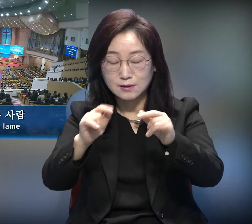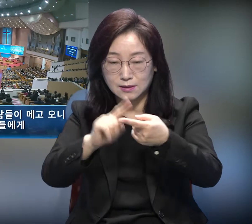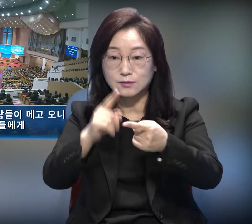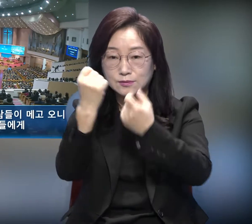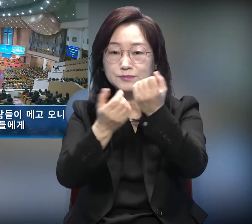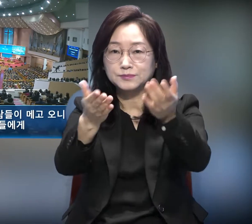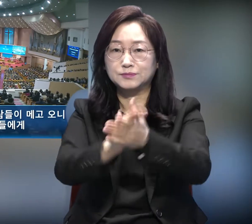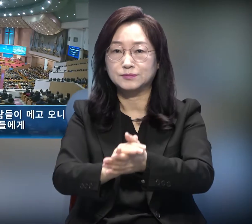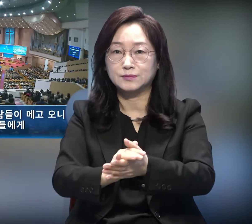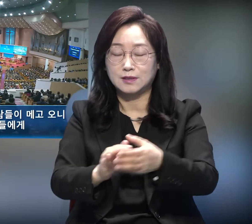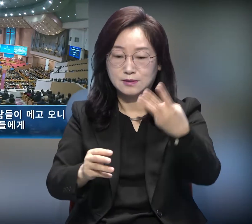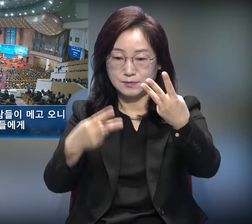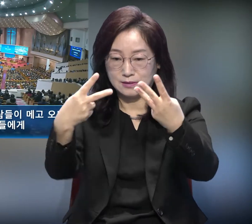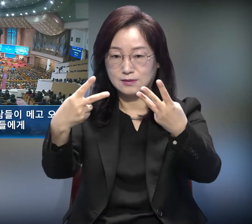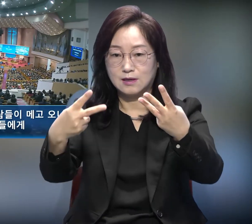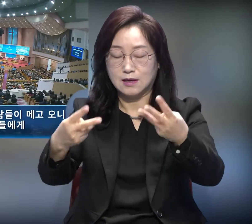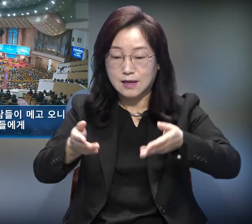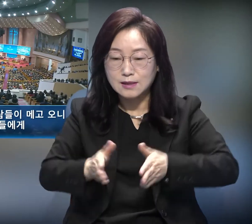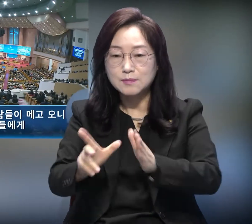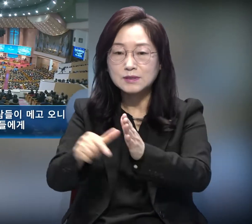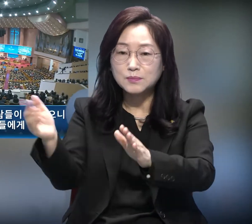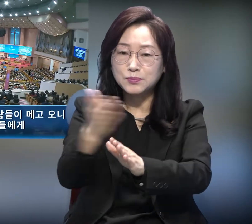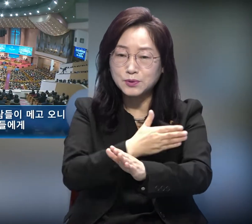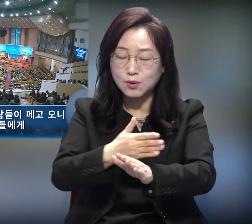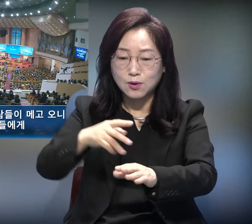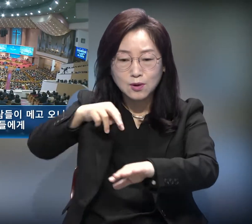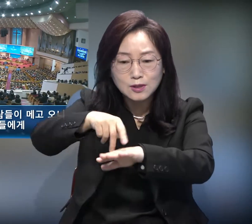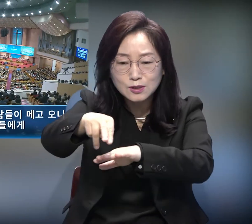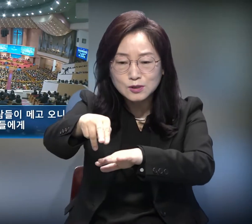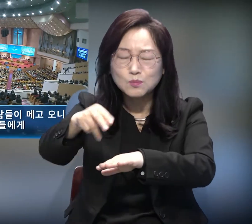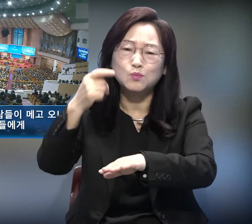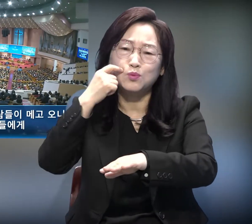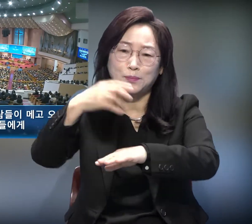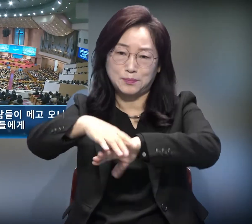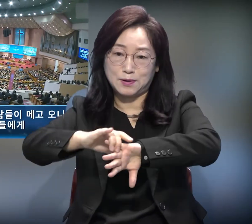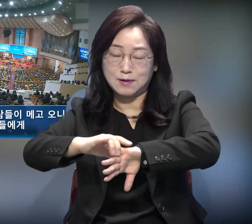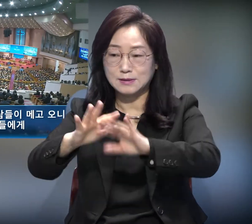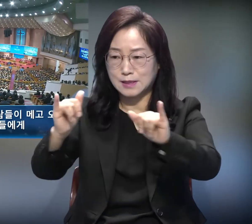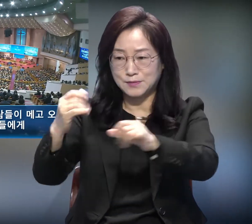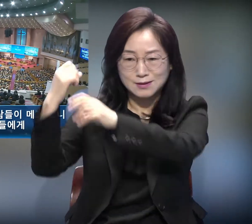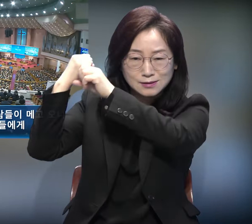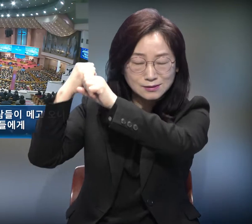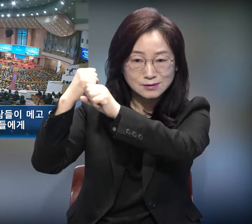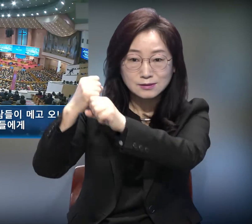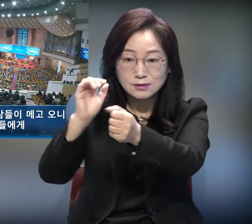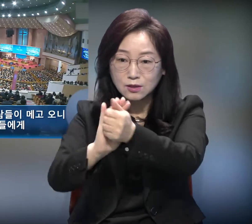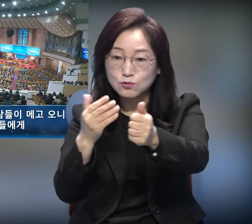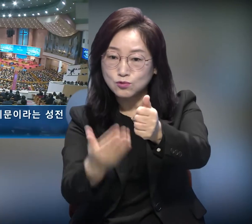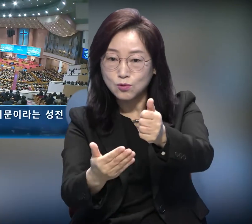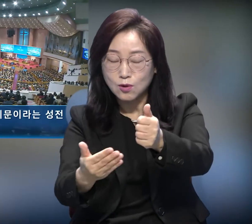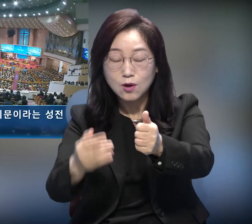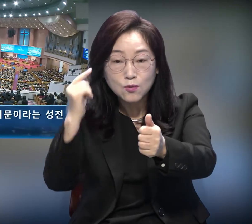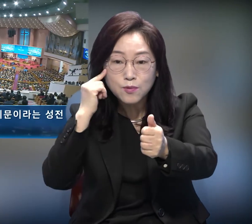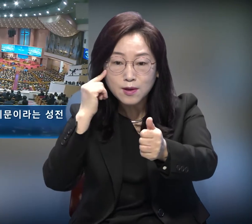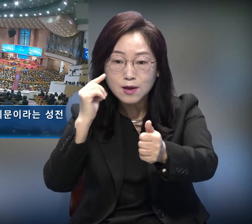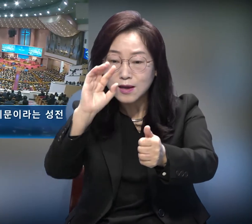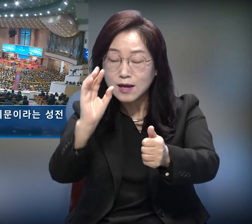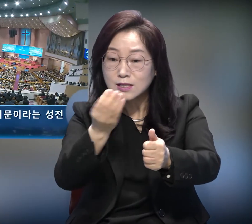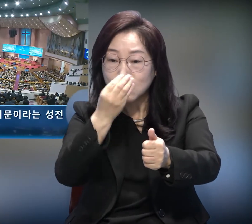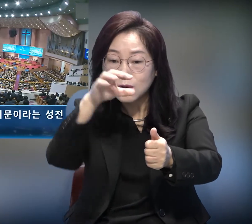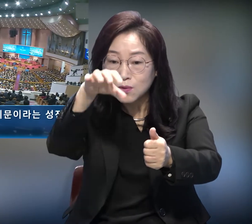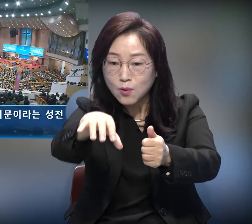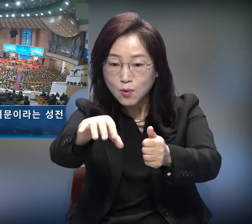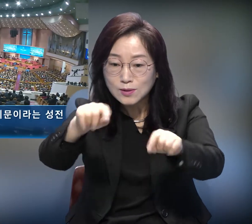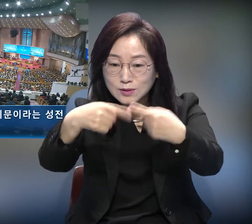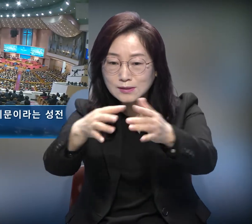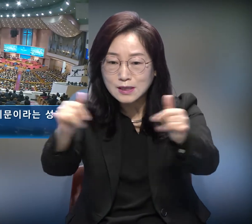사도행전 3장 2절은 말씀합니다. 나면서 못 걷게 된 이를 사람들이 메고 오니 이는 성전에 들어가는 사람들에게 구걸하기 위하여